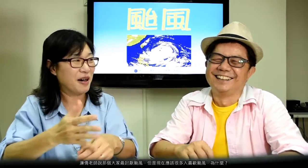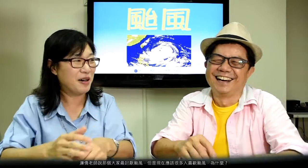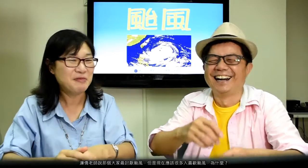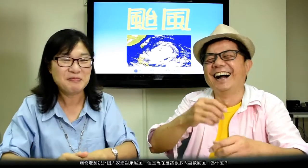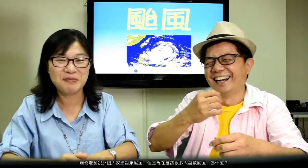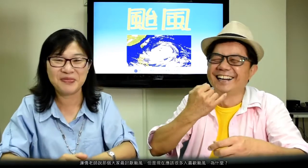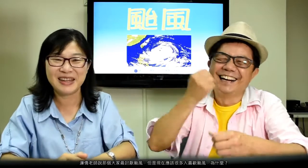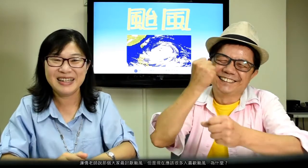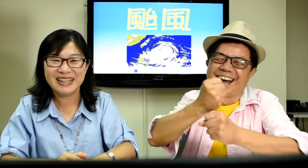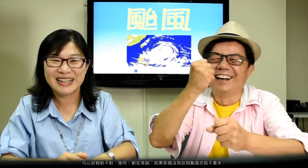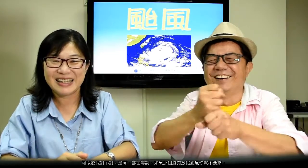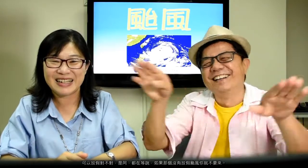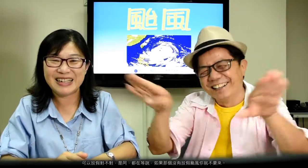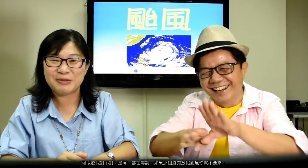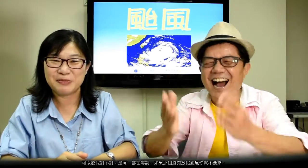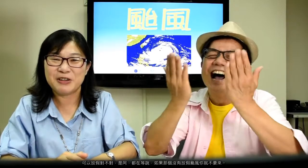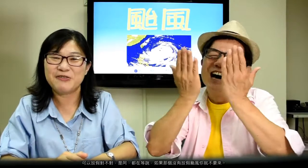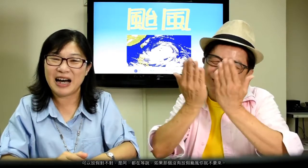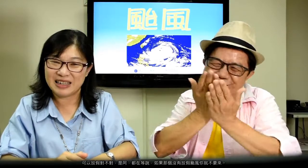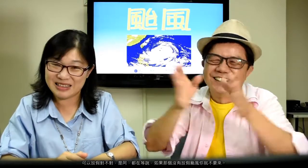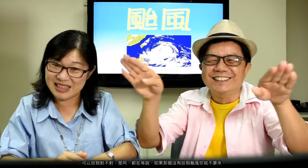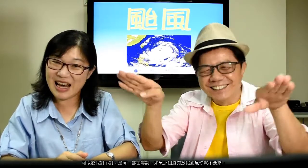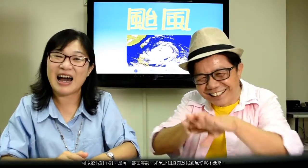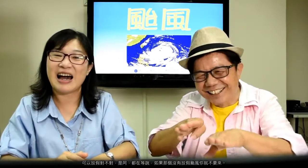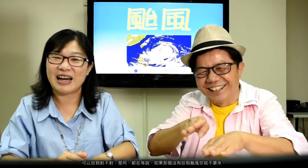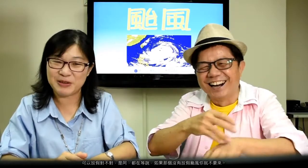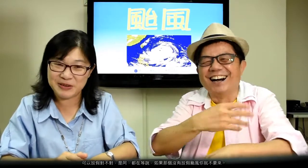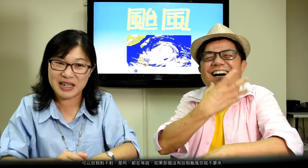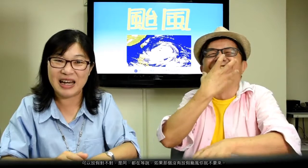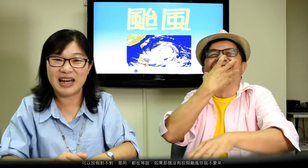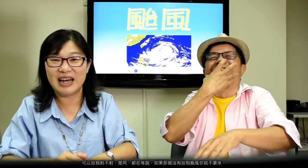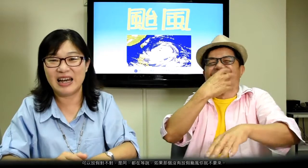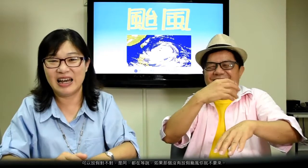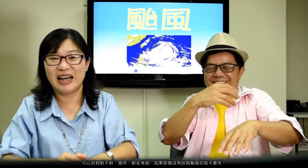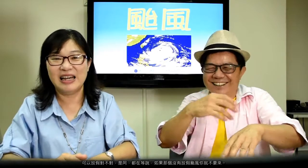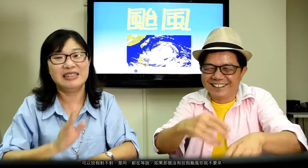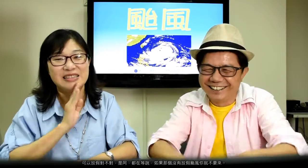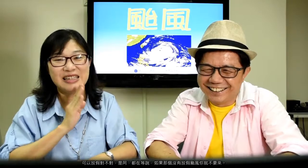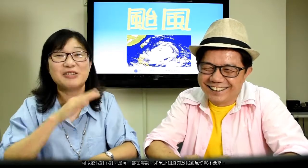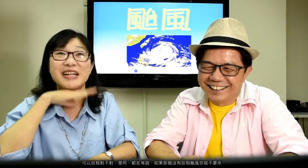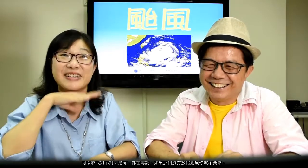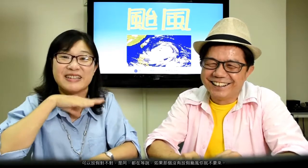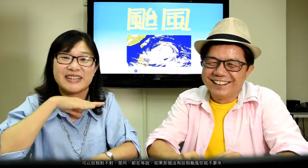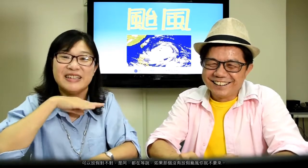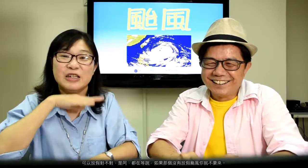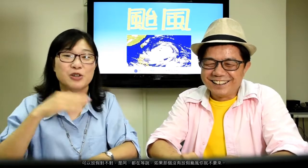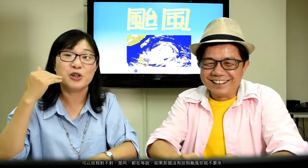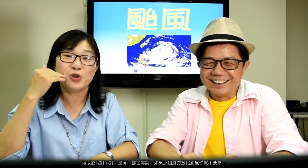么？可以放假，对不对？是啊，都在等。说如